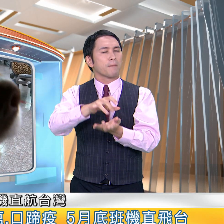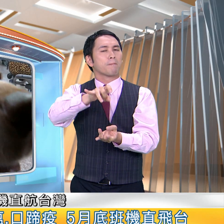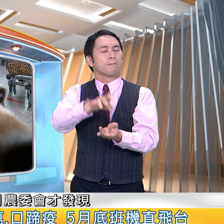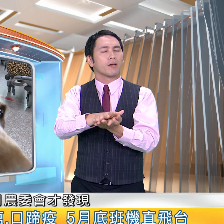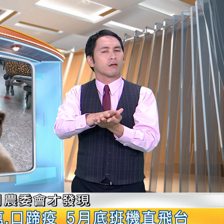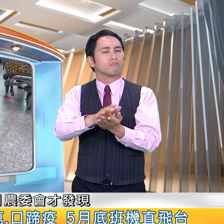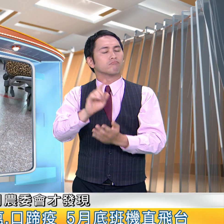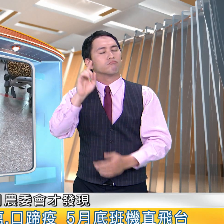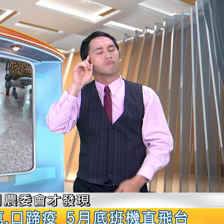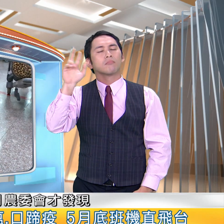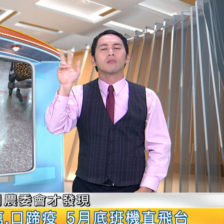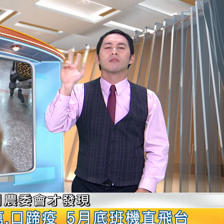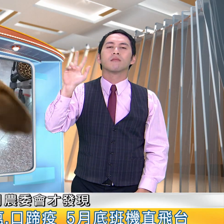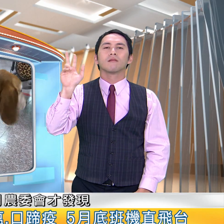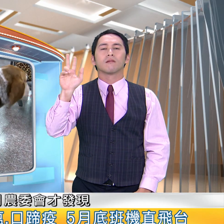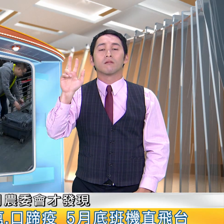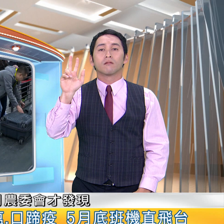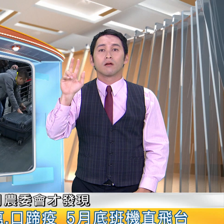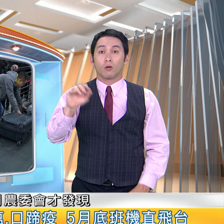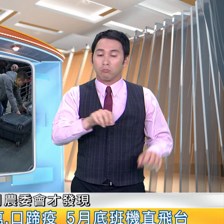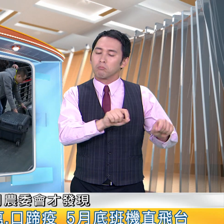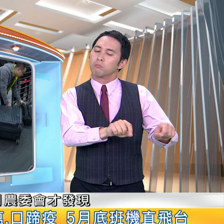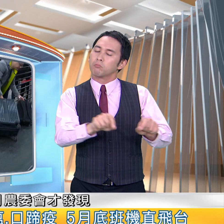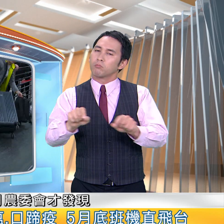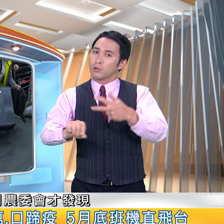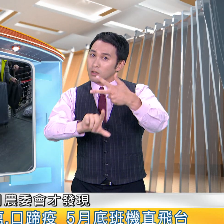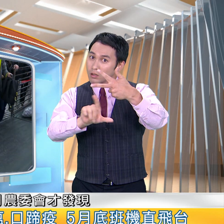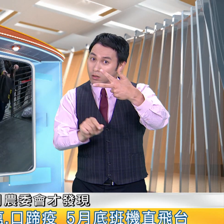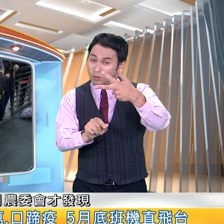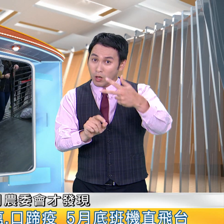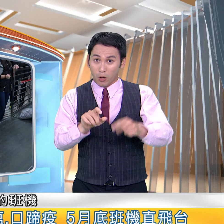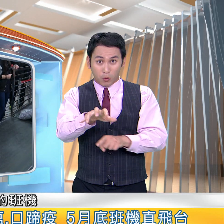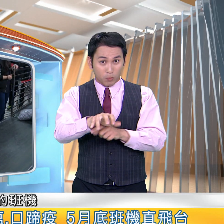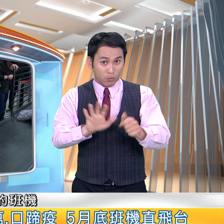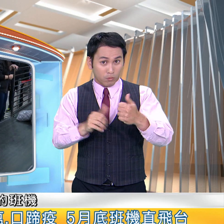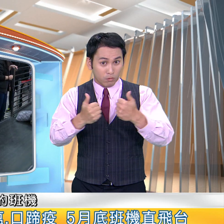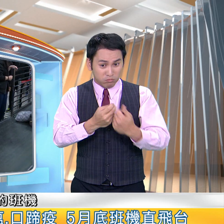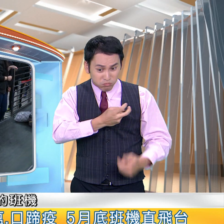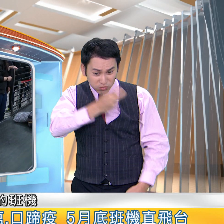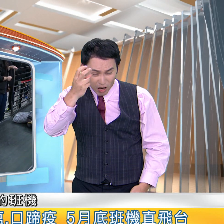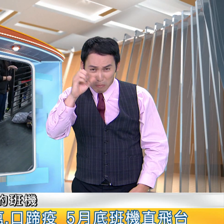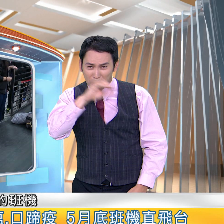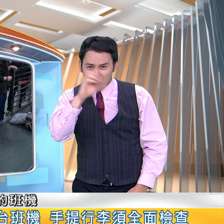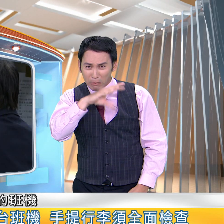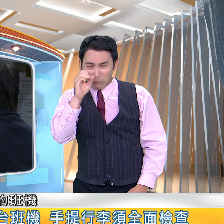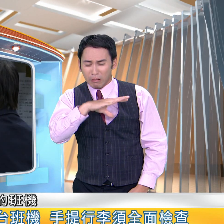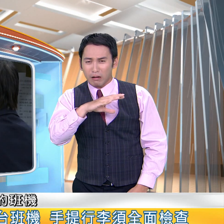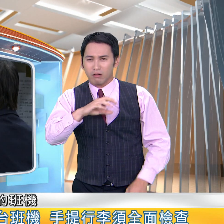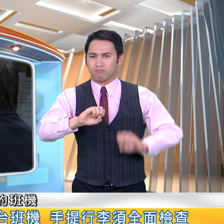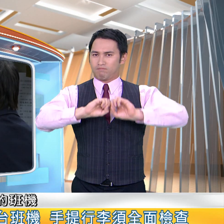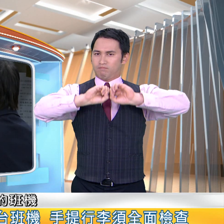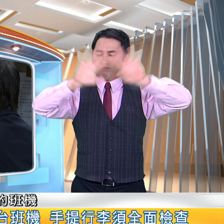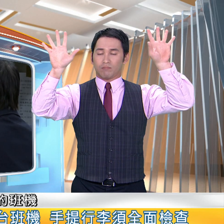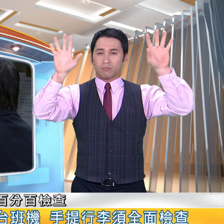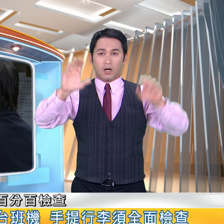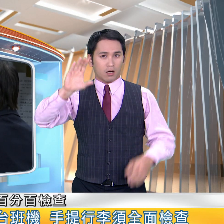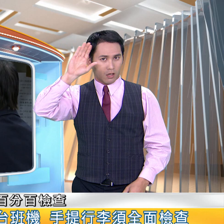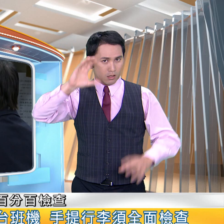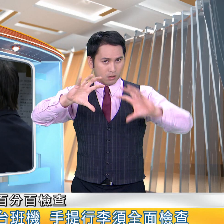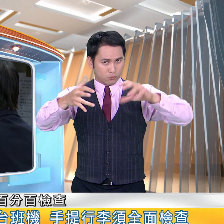直到七月，农委会才发现，因此俄罗斯来的班机手提行李